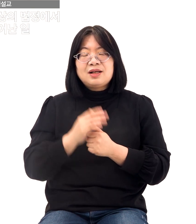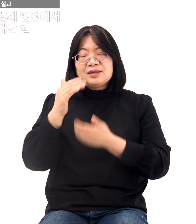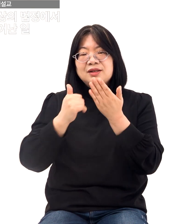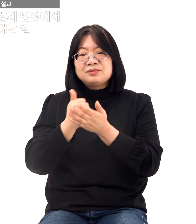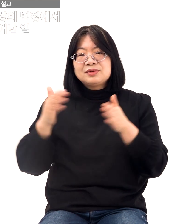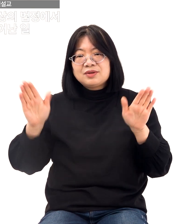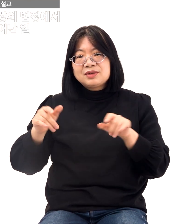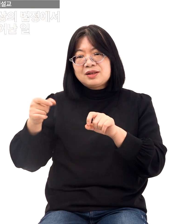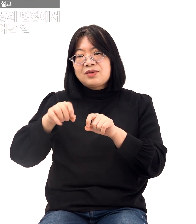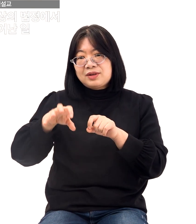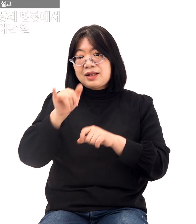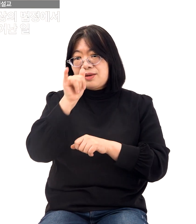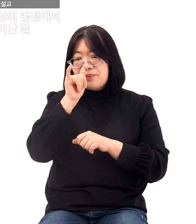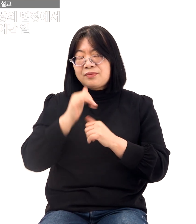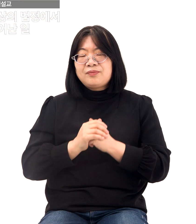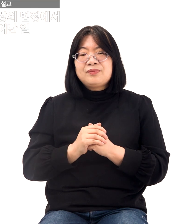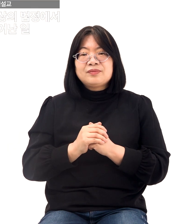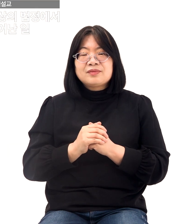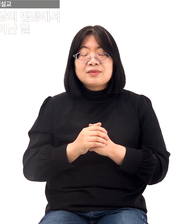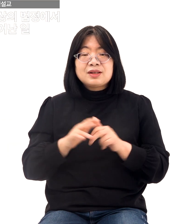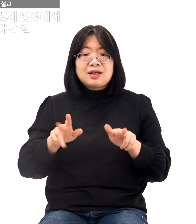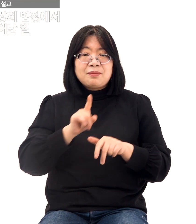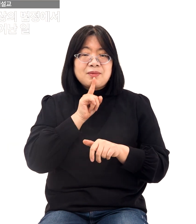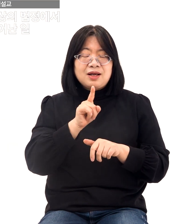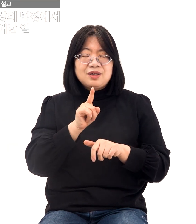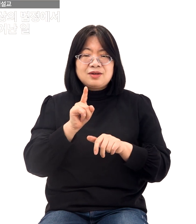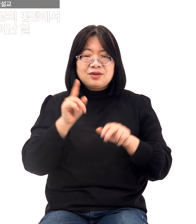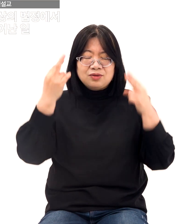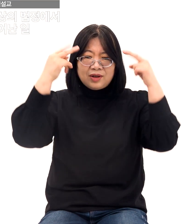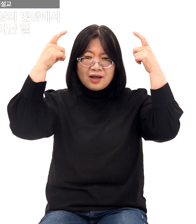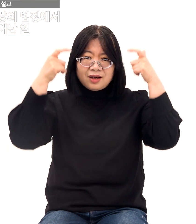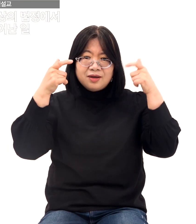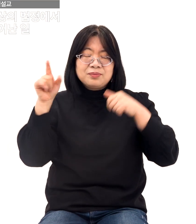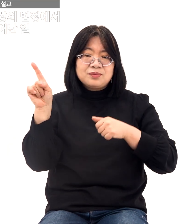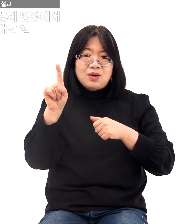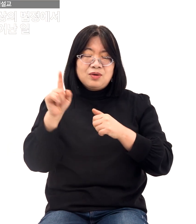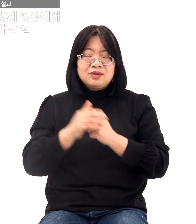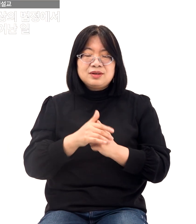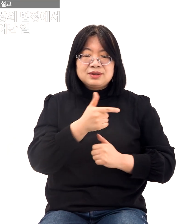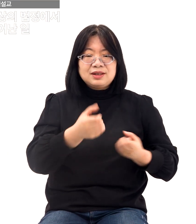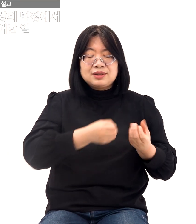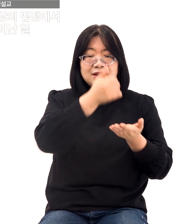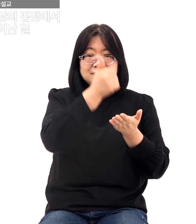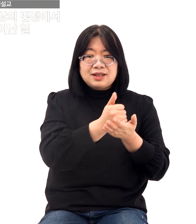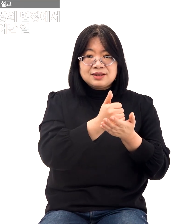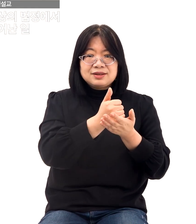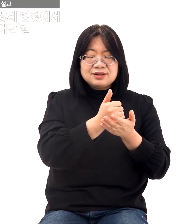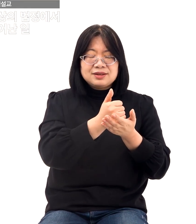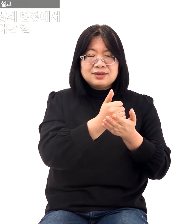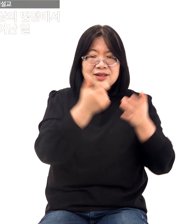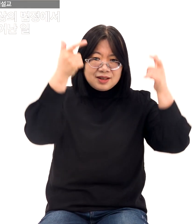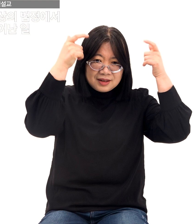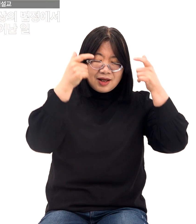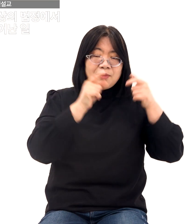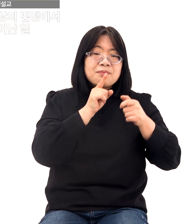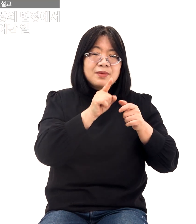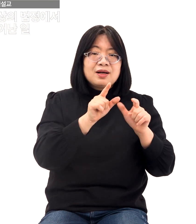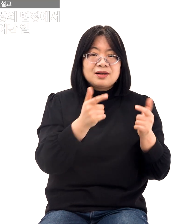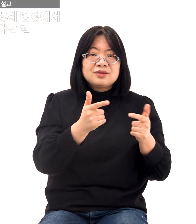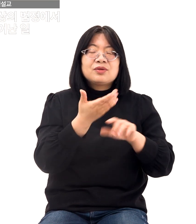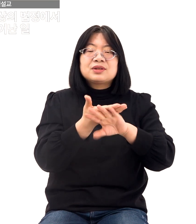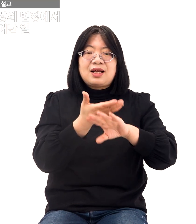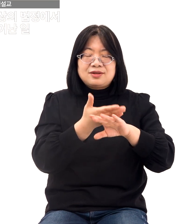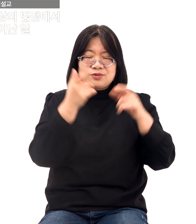곁에 섰더라. 근데 여기서 말하는 관은 대제사장들이 머리에 쓰는 그런 관을 얘기하는 게 아니라